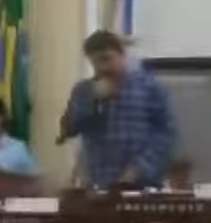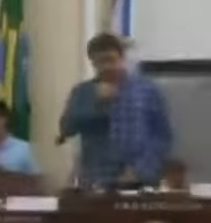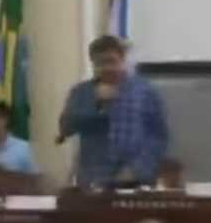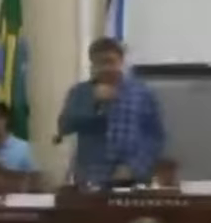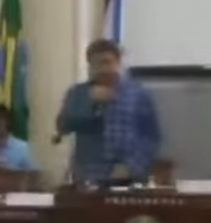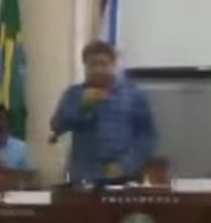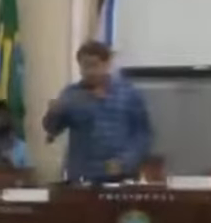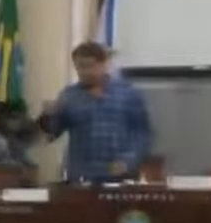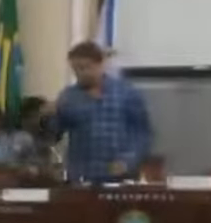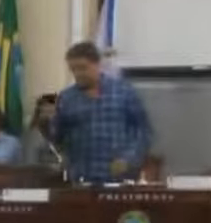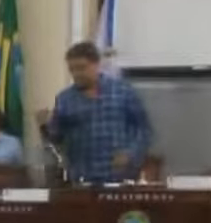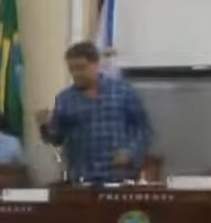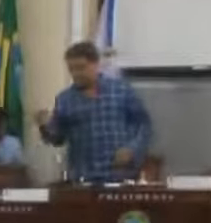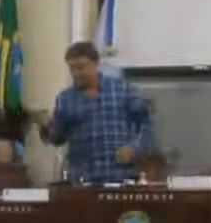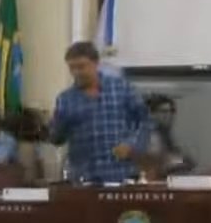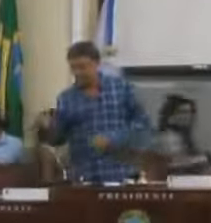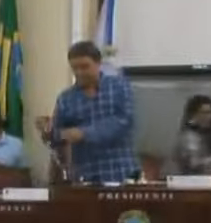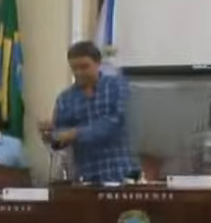Oração.